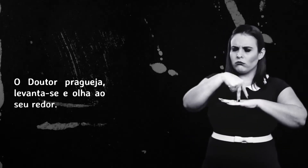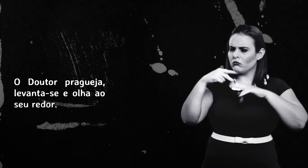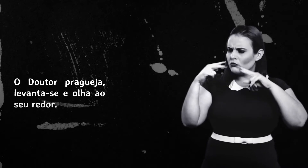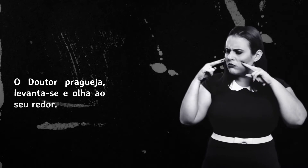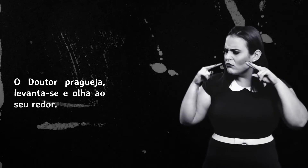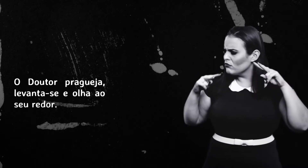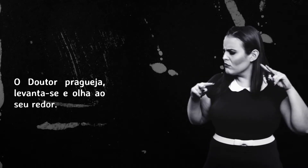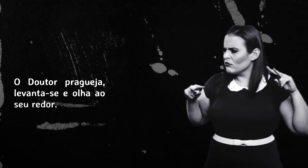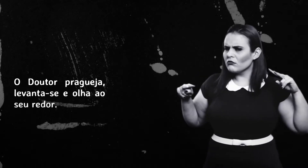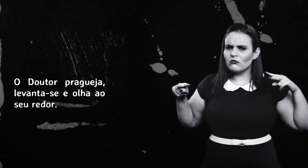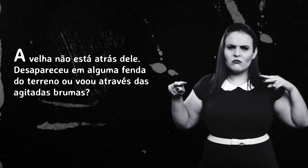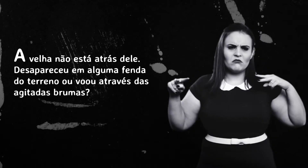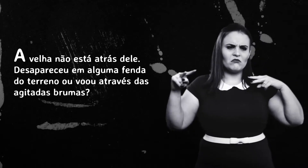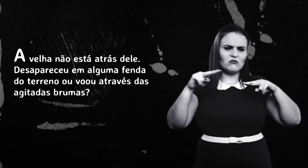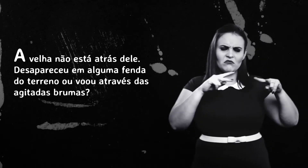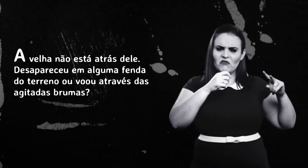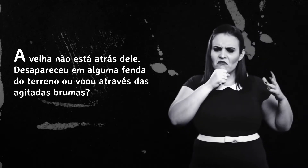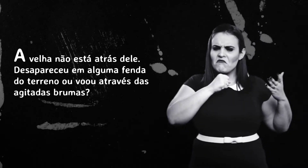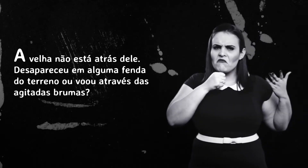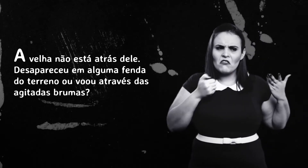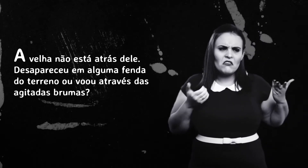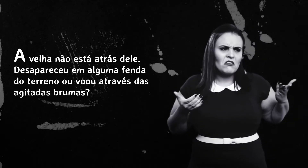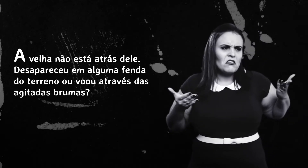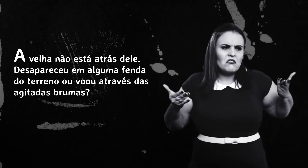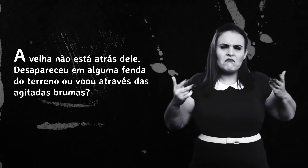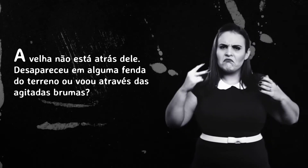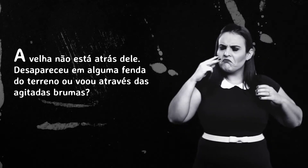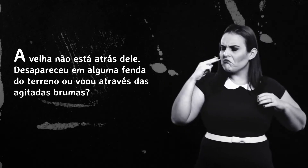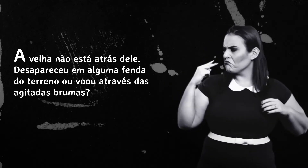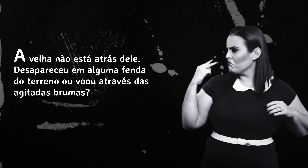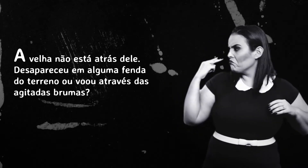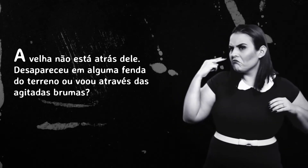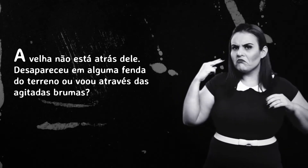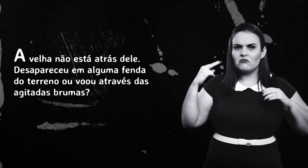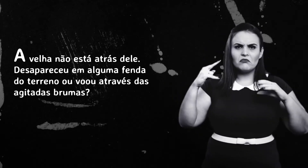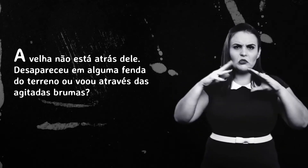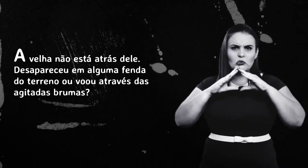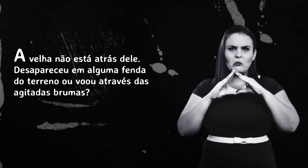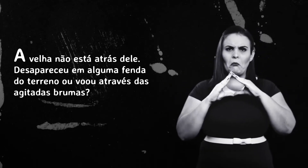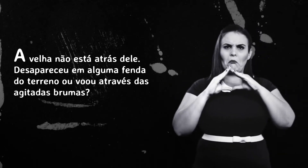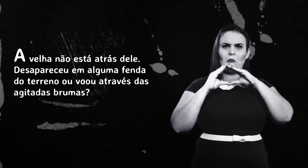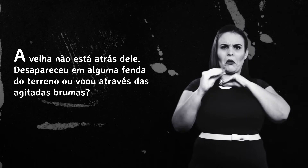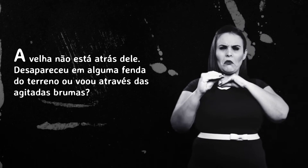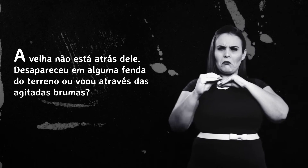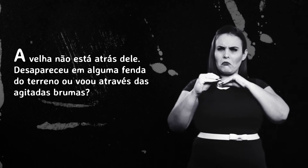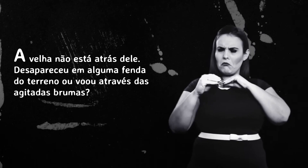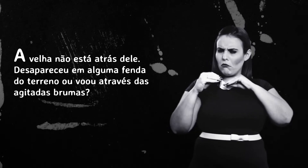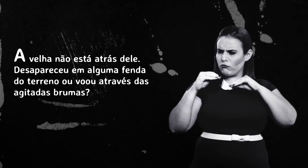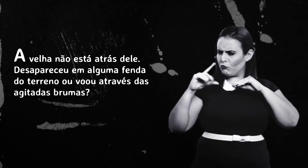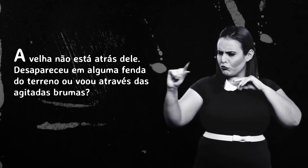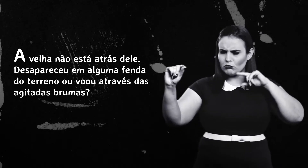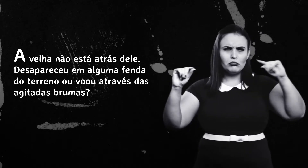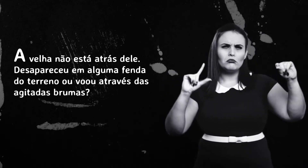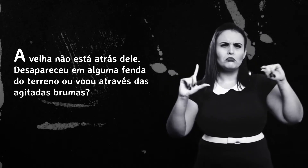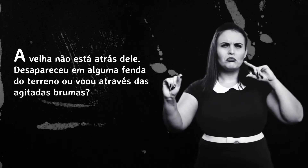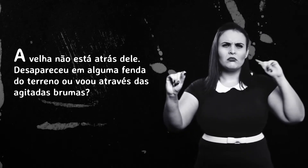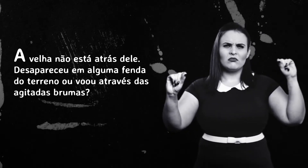e olha ao seu redor. A velha não está atrás dele. Desapareceu em alguma fenda do terreno ou